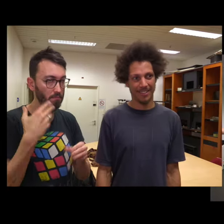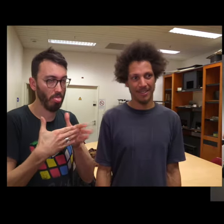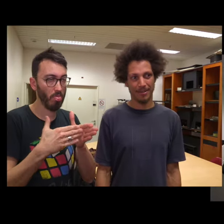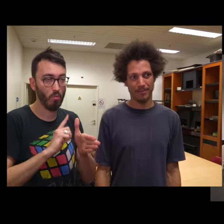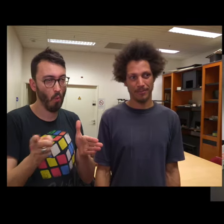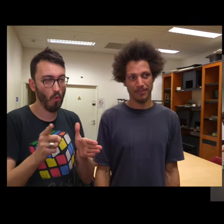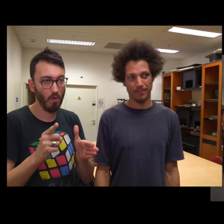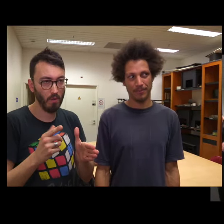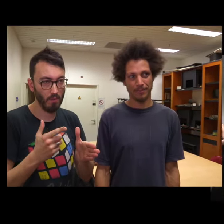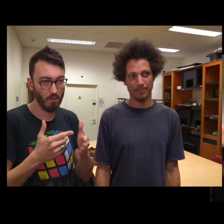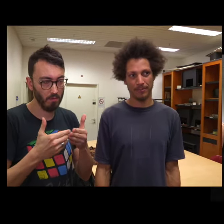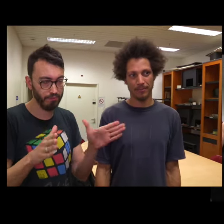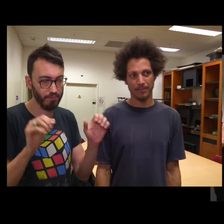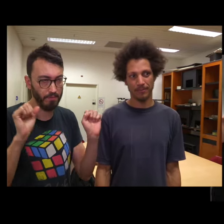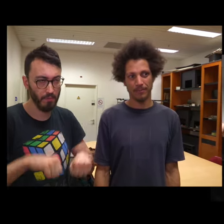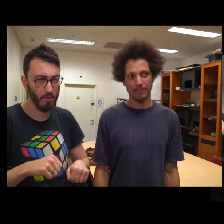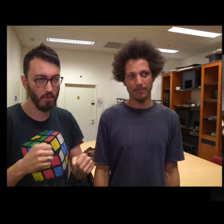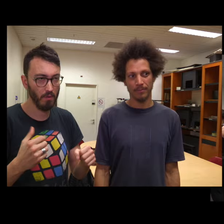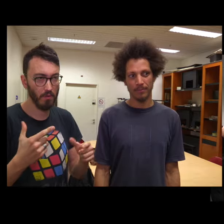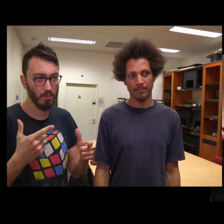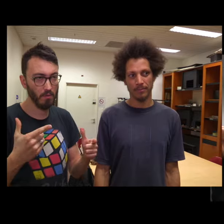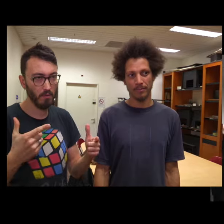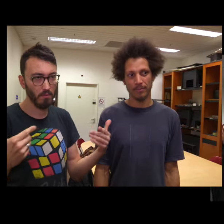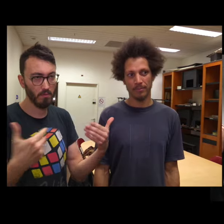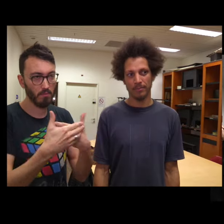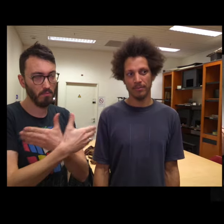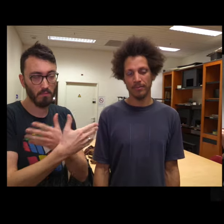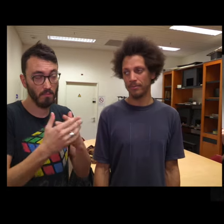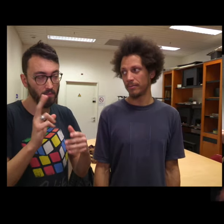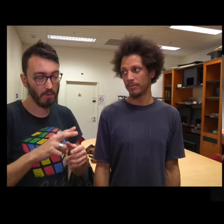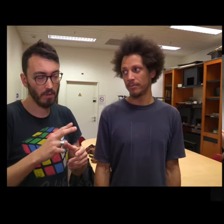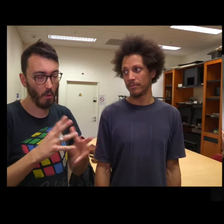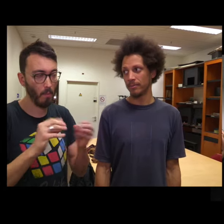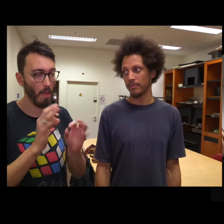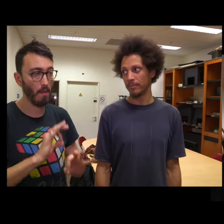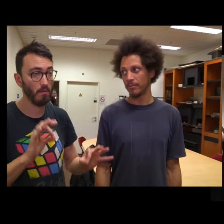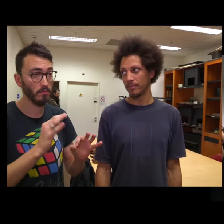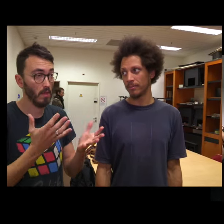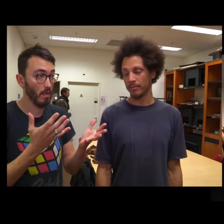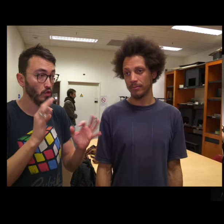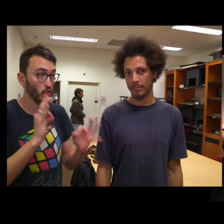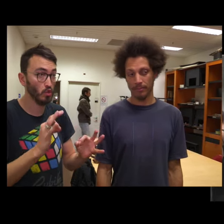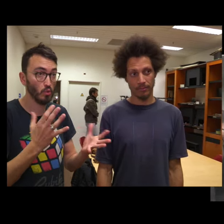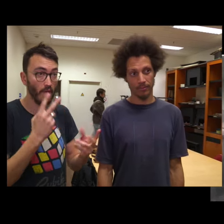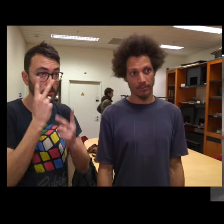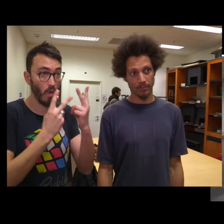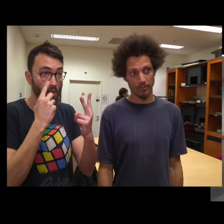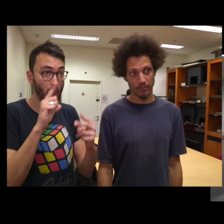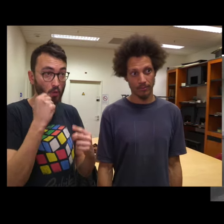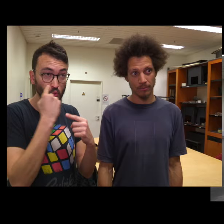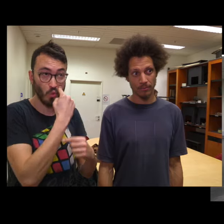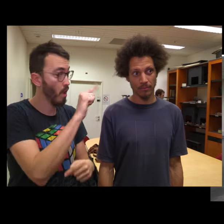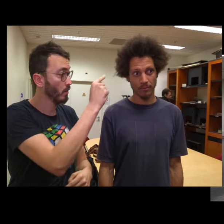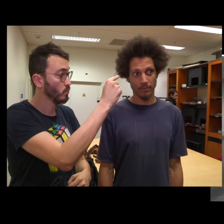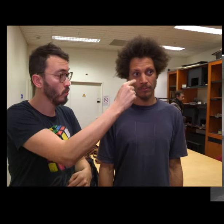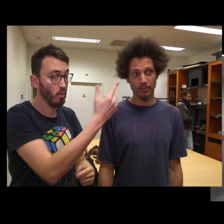Il n'y a pas de mur entre les sourds et les entendants. On peut le traverser très facilement. On a tous les mêmes yeux et il suffit